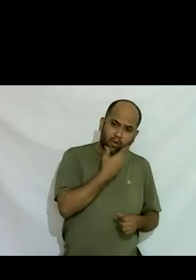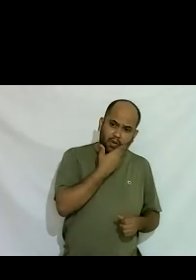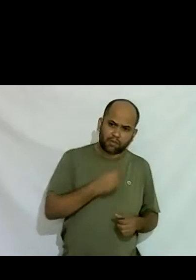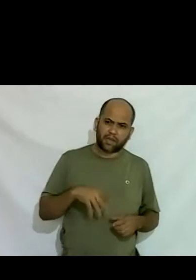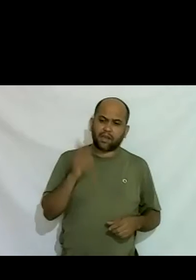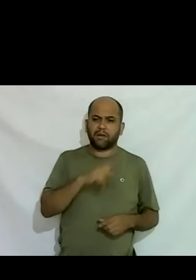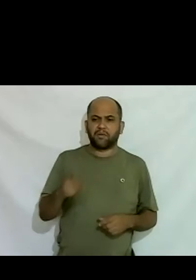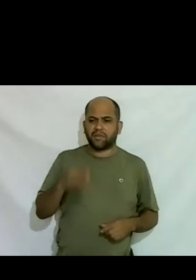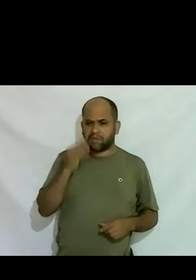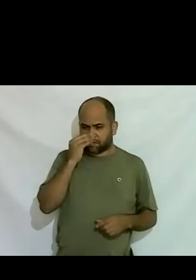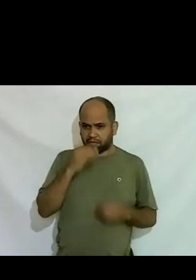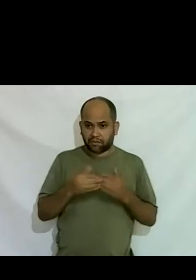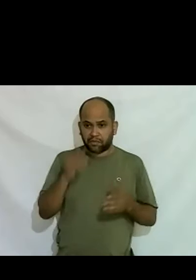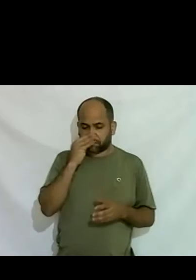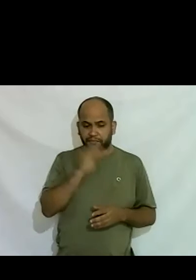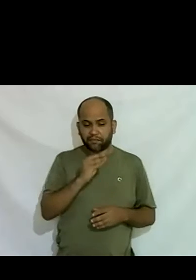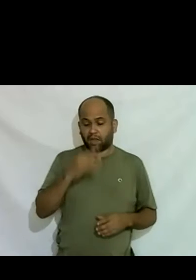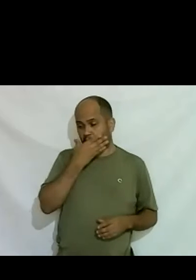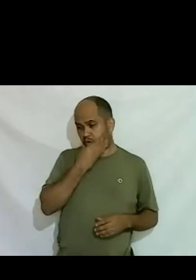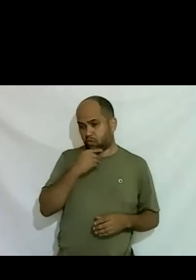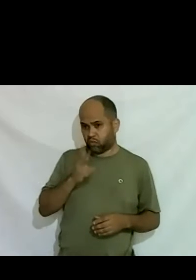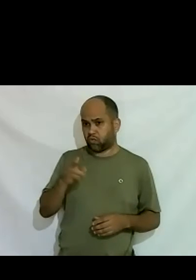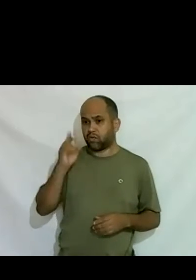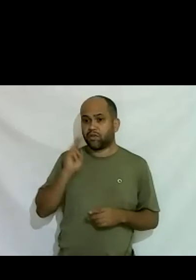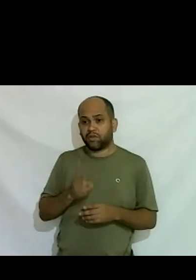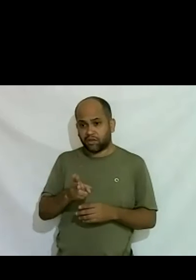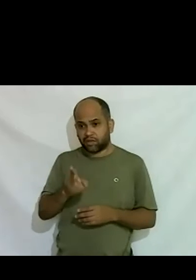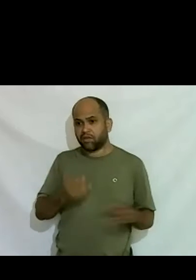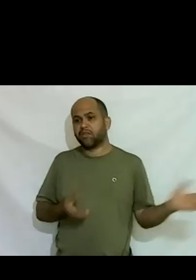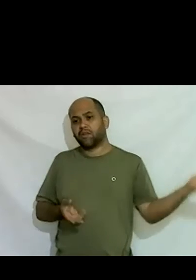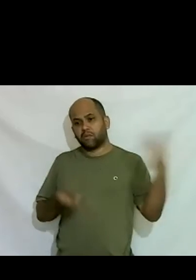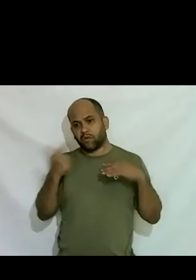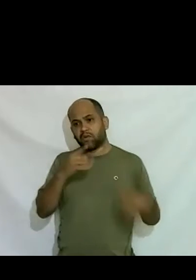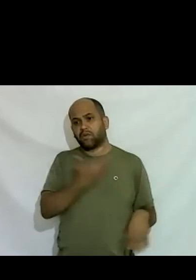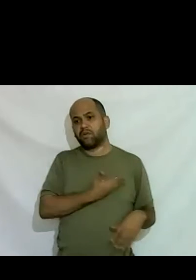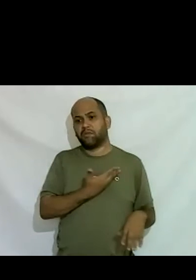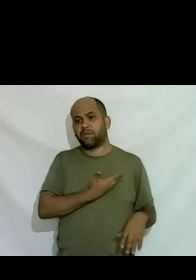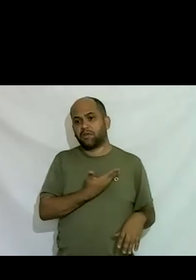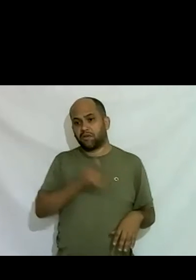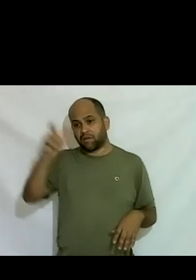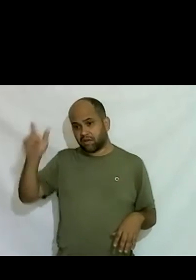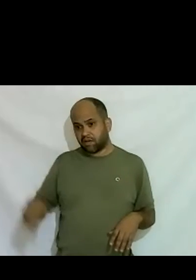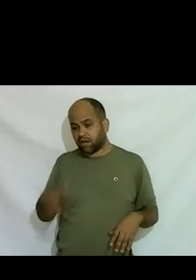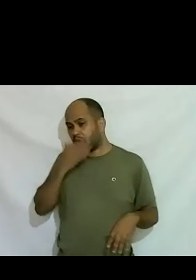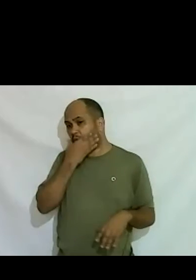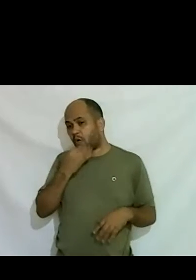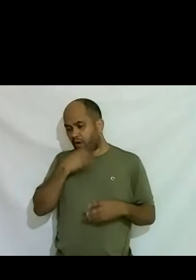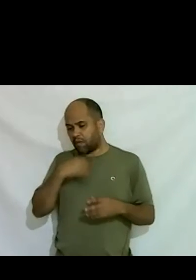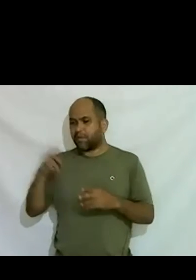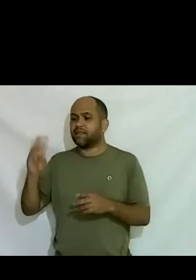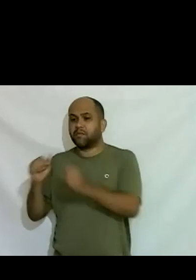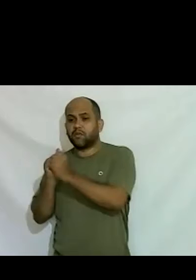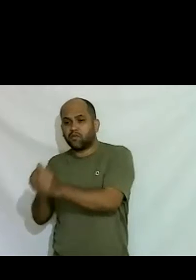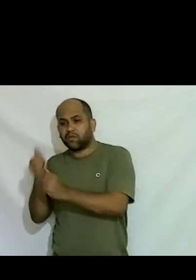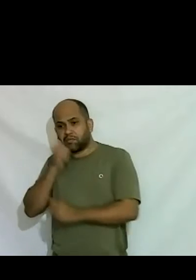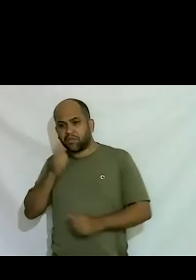professora no começo não ligou mas ele continuou insistindo trouxe outros colegas e falava olha é menino fica com as meninas e os outros